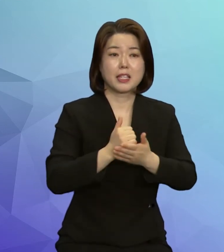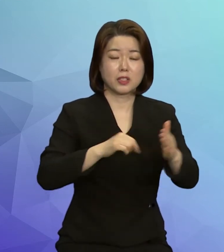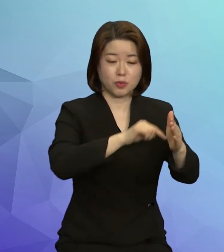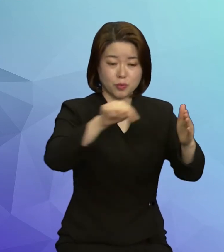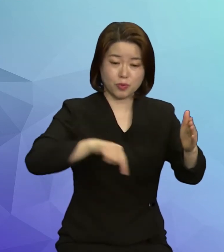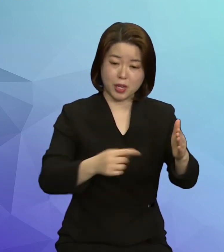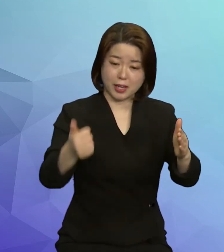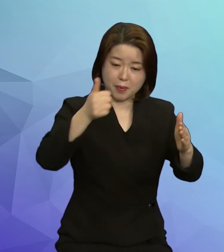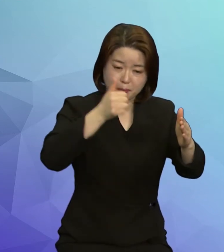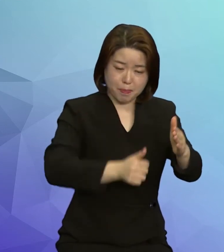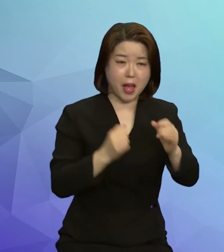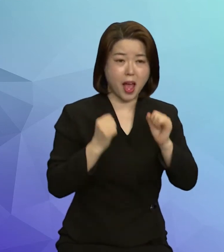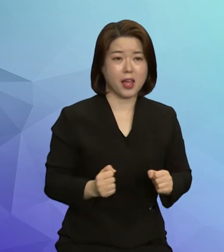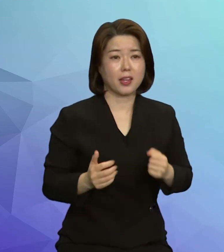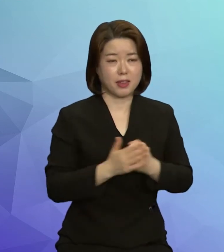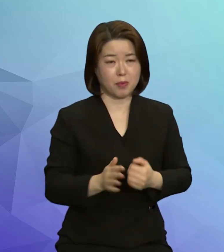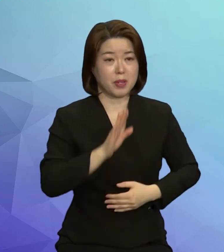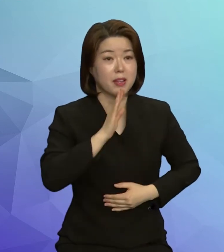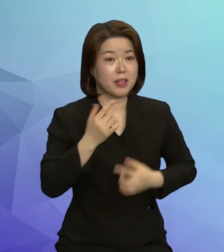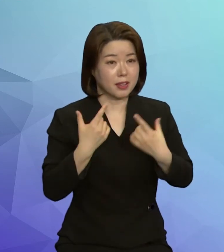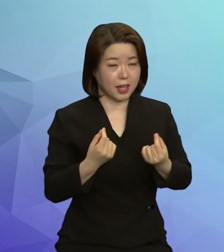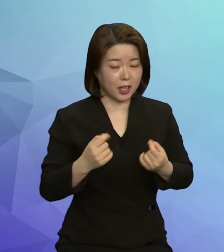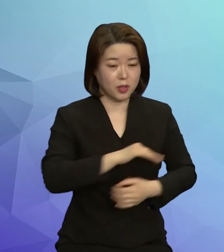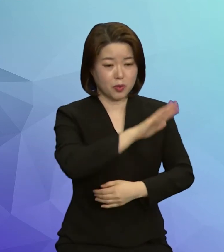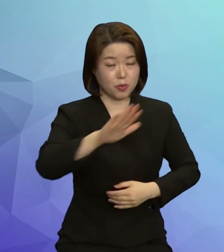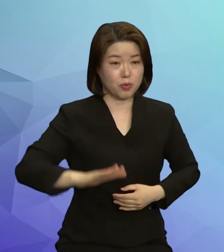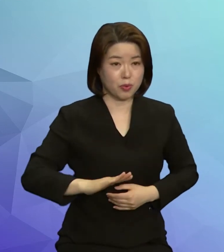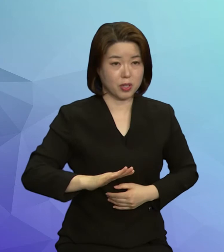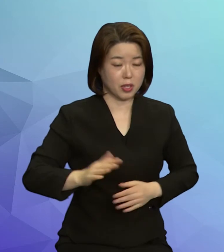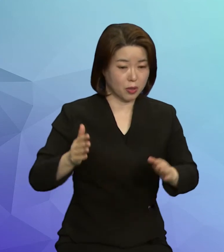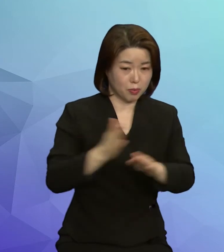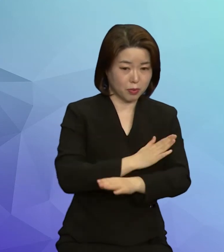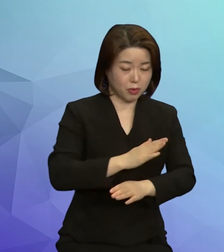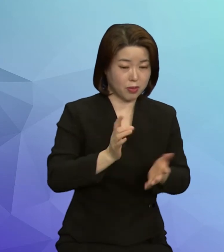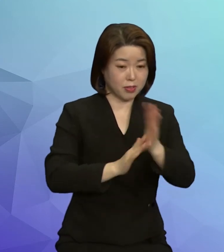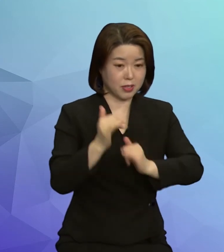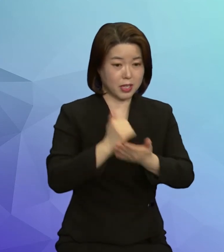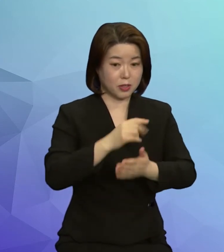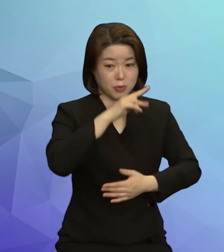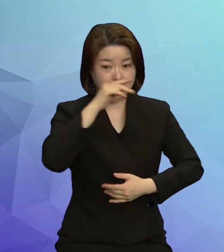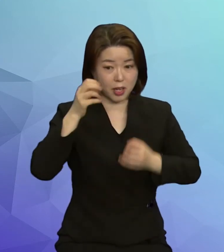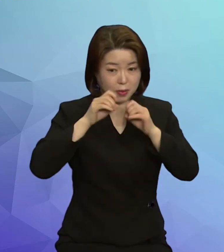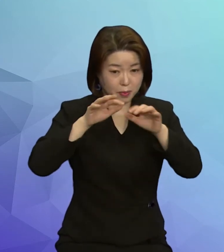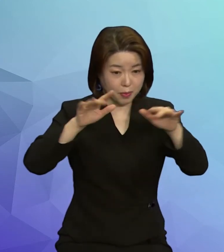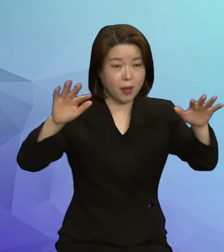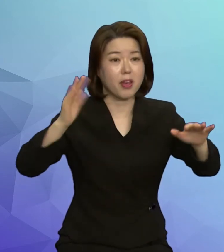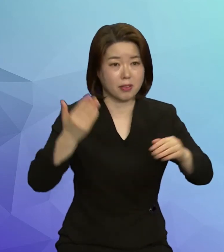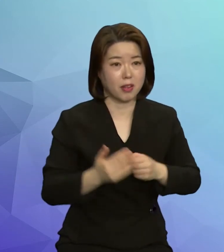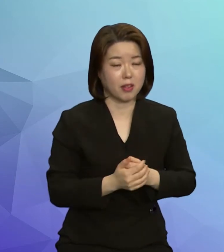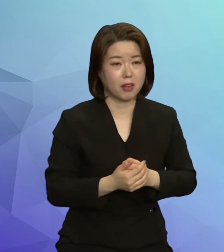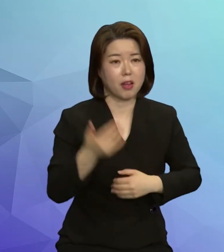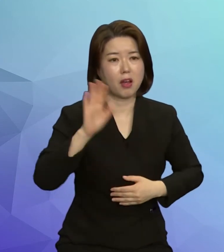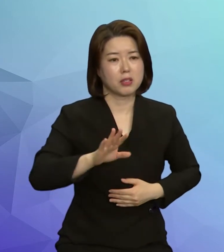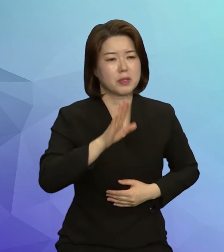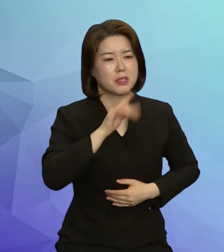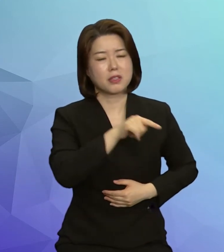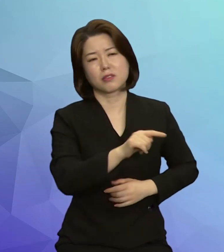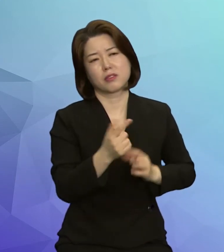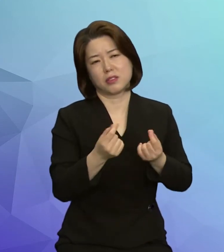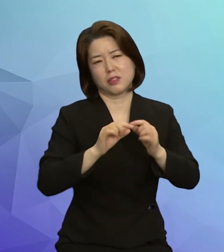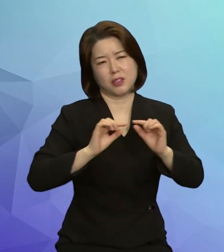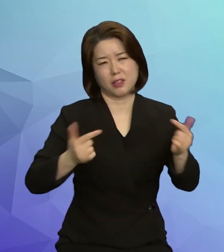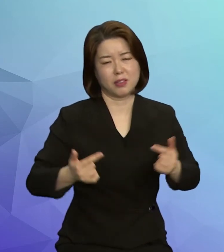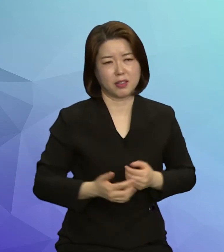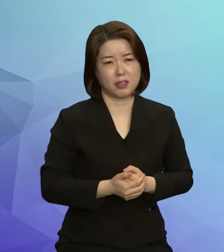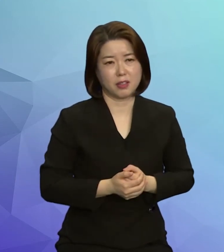여러분, 예수님 우리 안에 거하시니까 당연히 우리에게서 예수님의 향기가 나와야 돼요. 그렇지만 실제로는 그렇지가